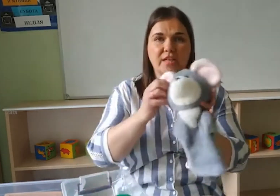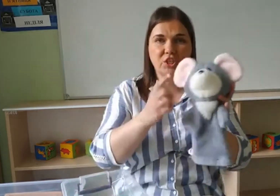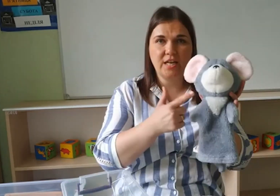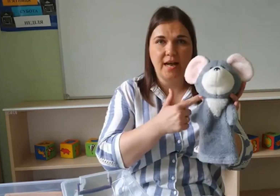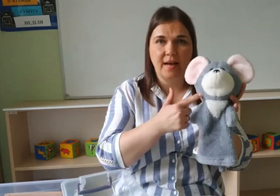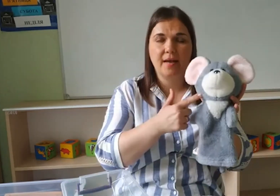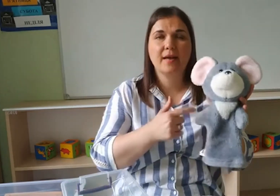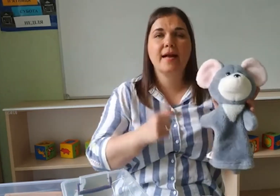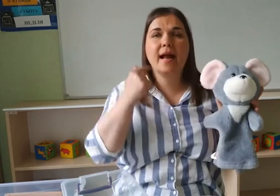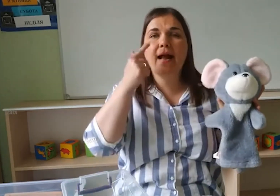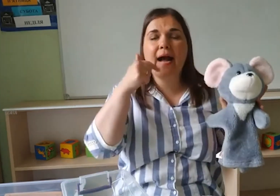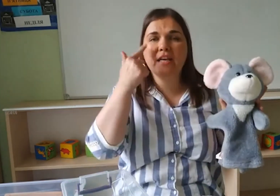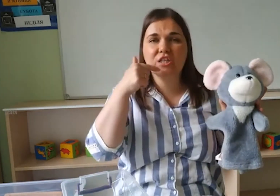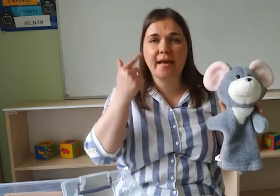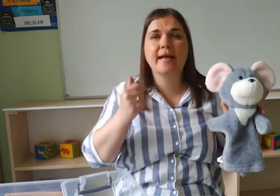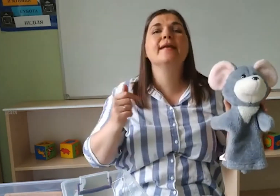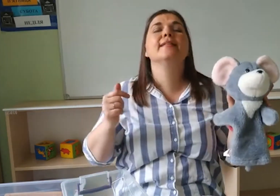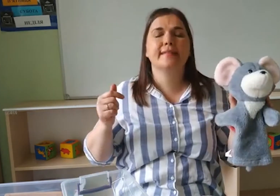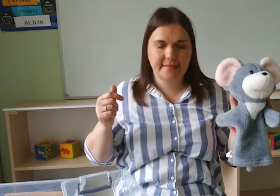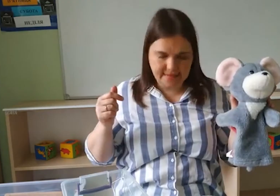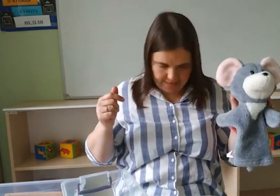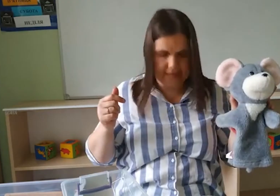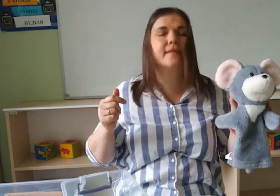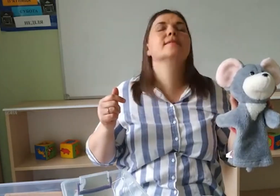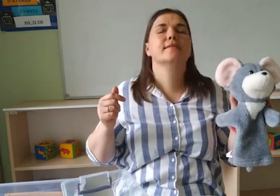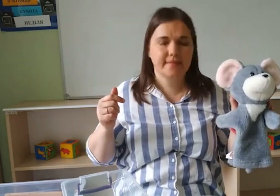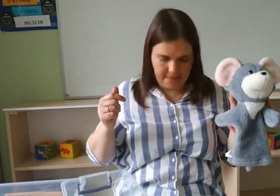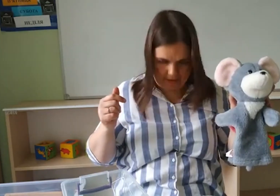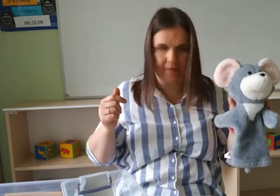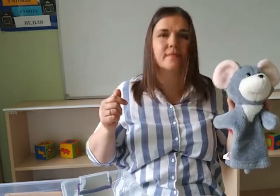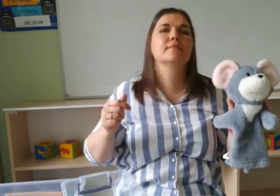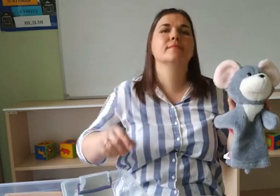Миша каже: так, так.